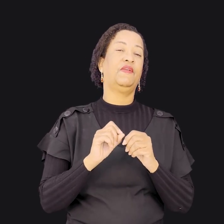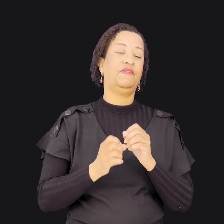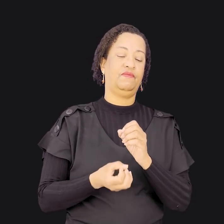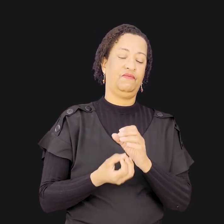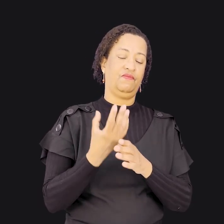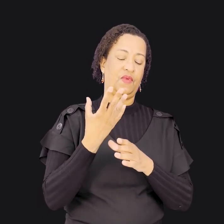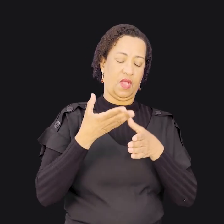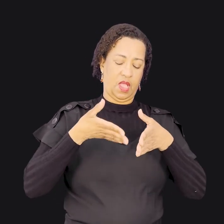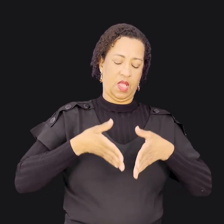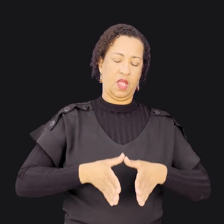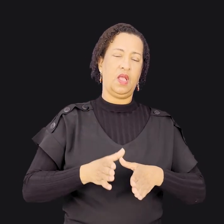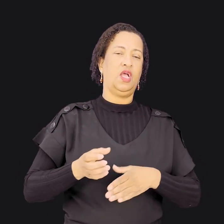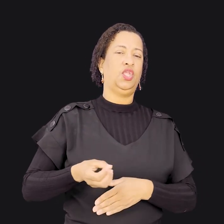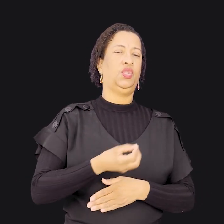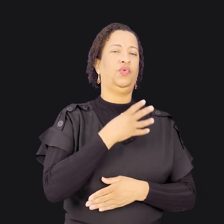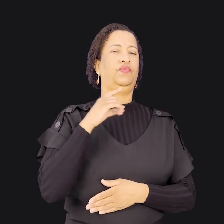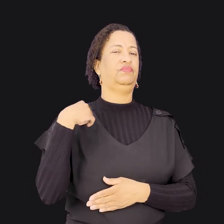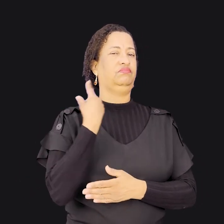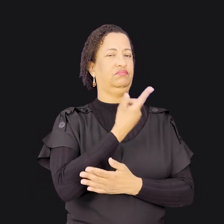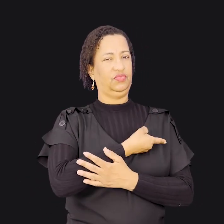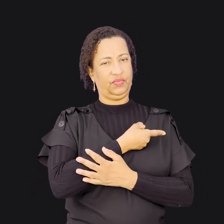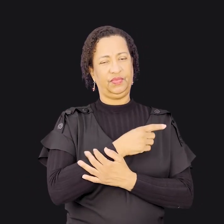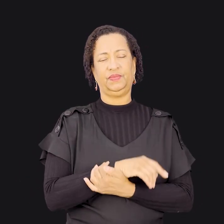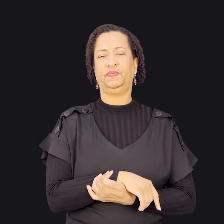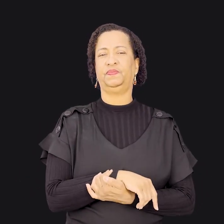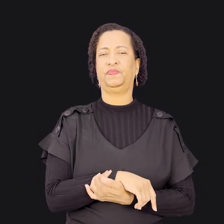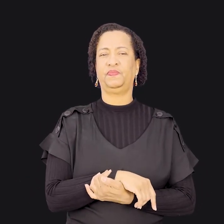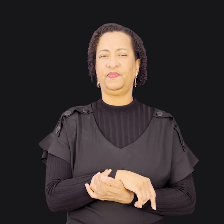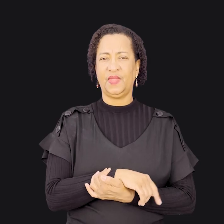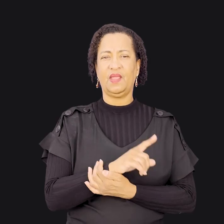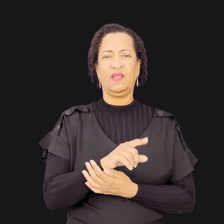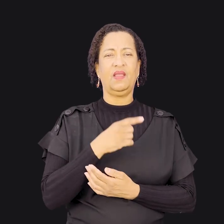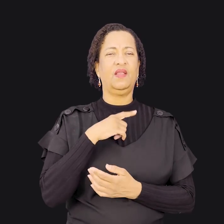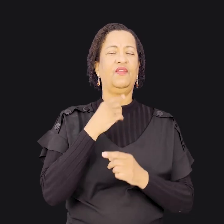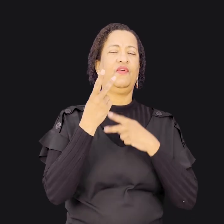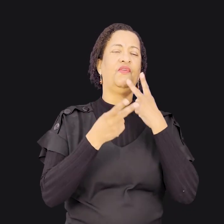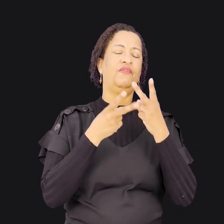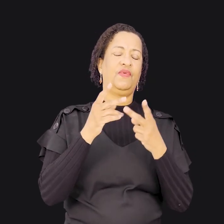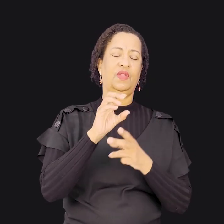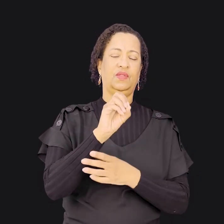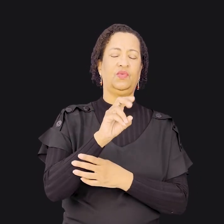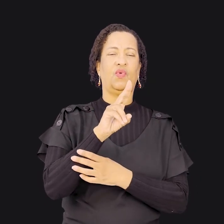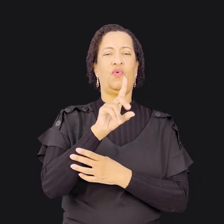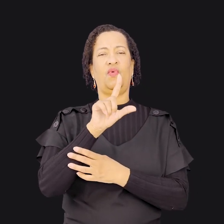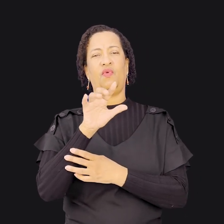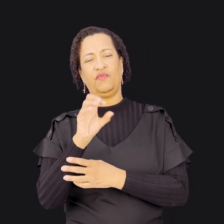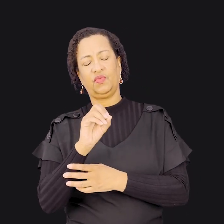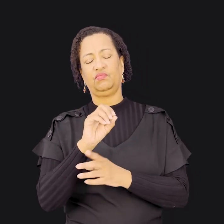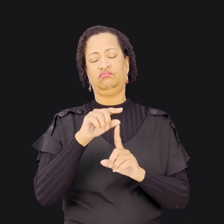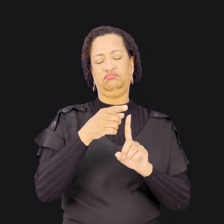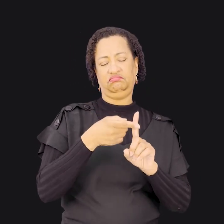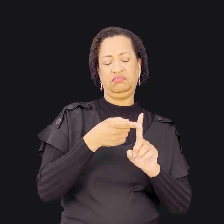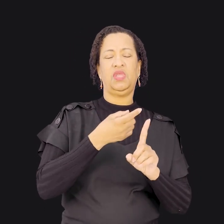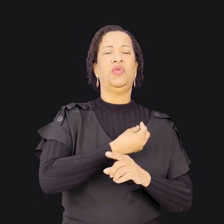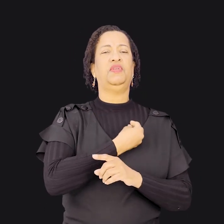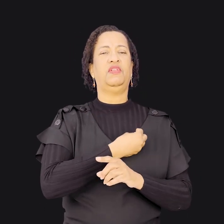o novo nascimento em nós. Esse processo assemelha-se à fertilização do óvulo e à concepção da vida, seguida